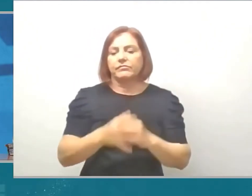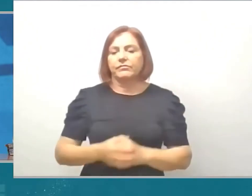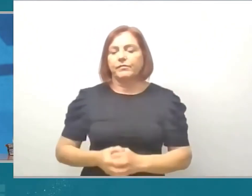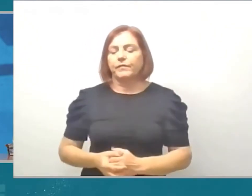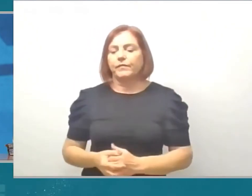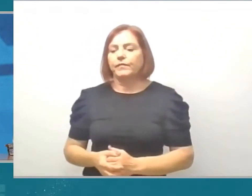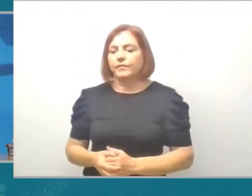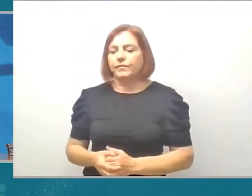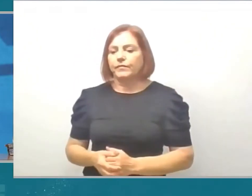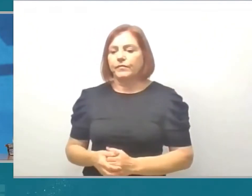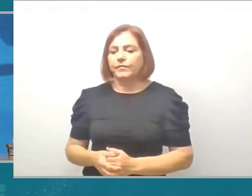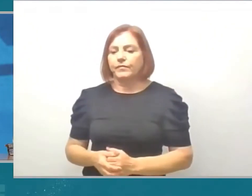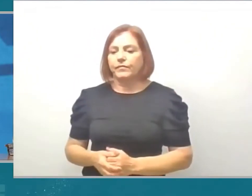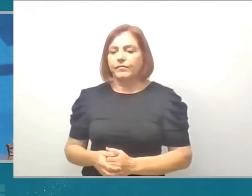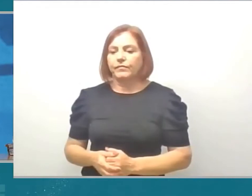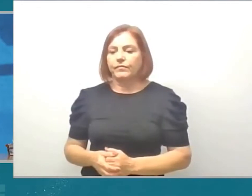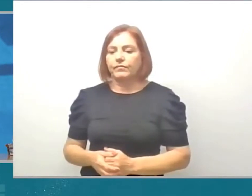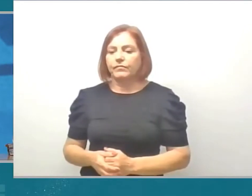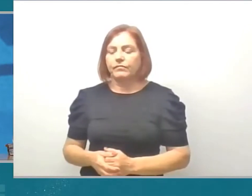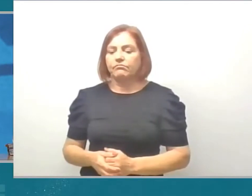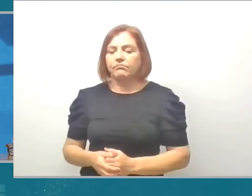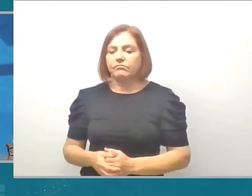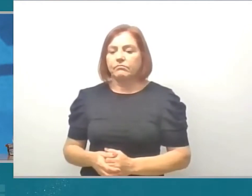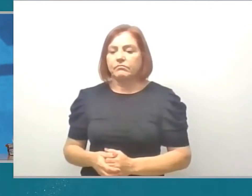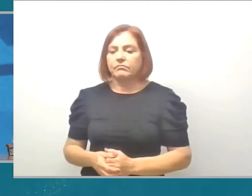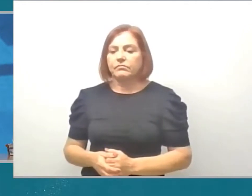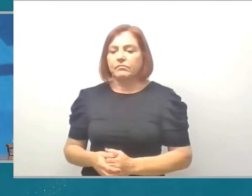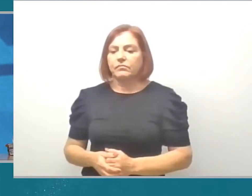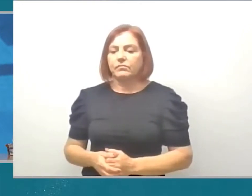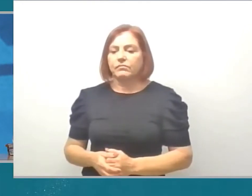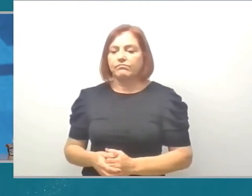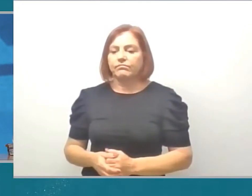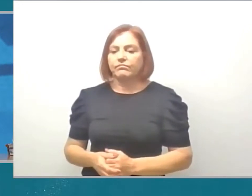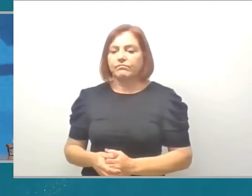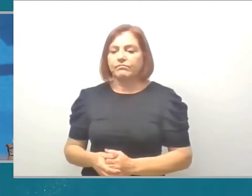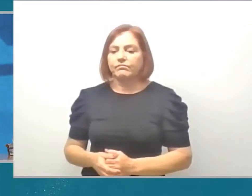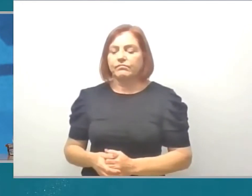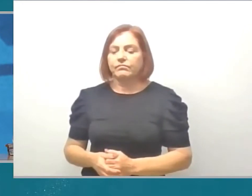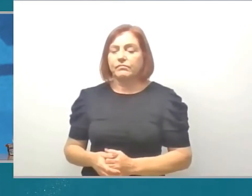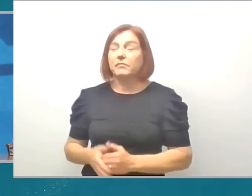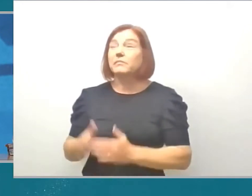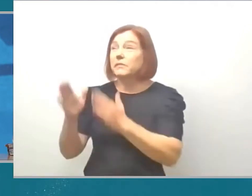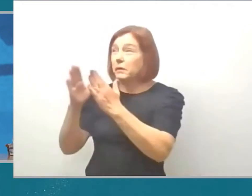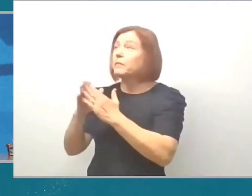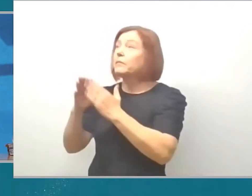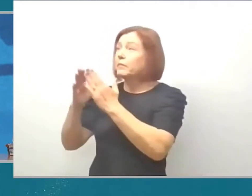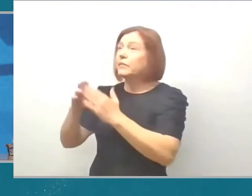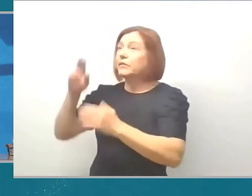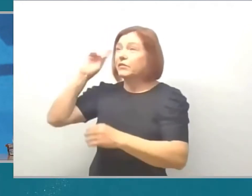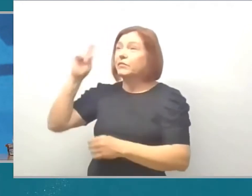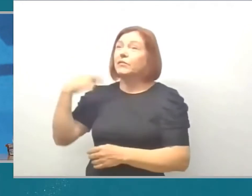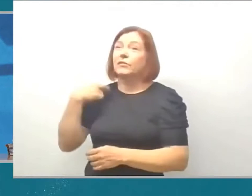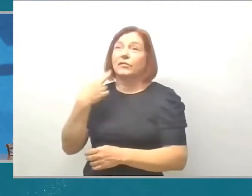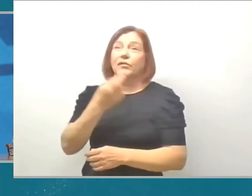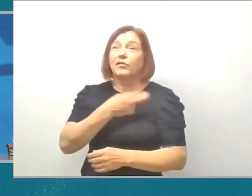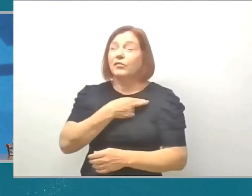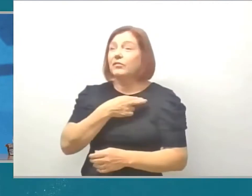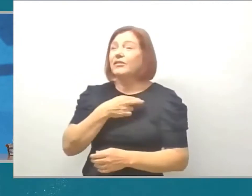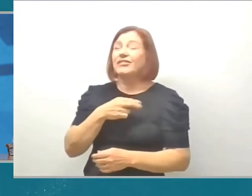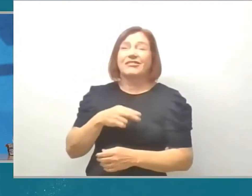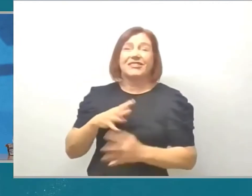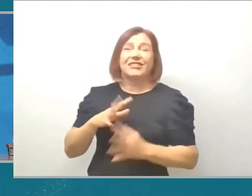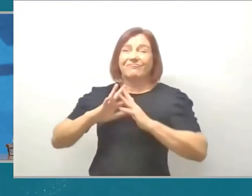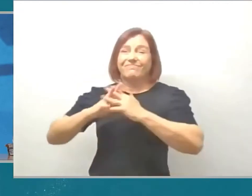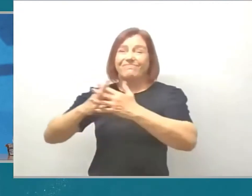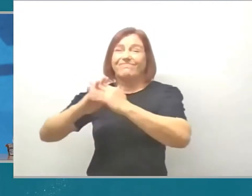tomara nós que não sejamos pessoas que atrapalham o avanço, não é? Do avanço do mover